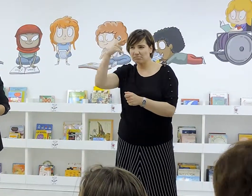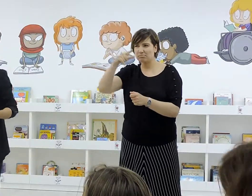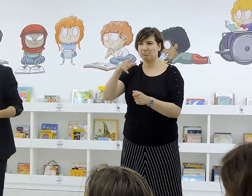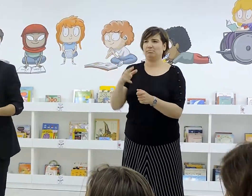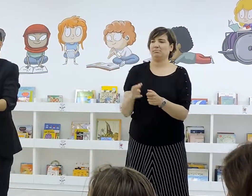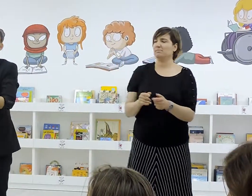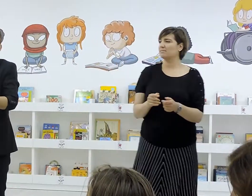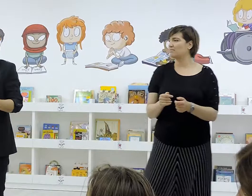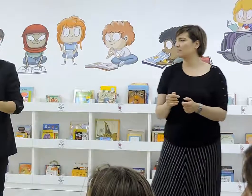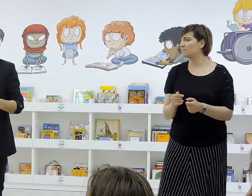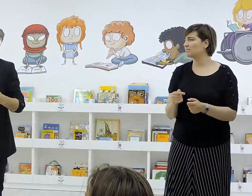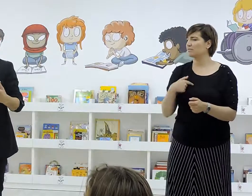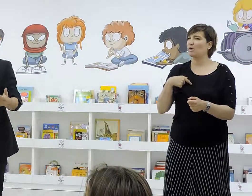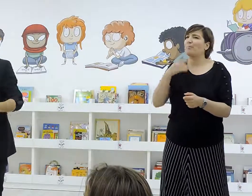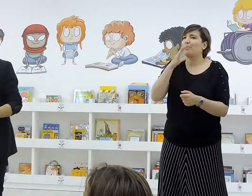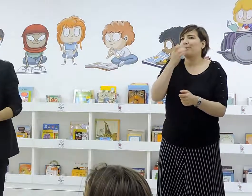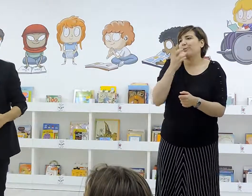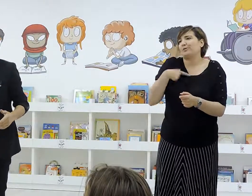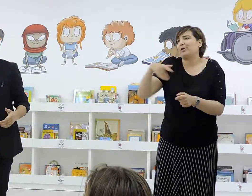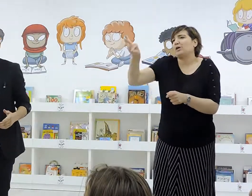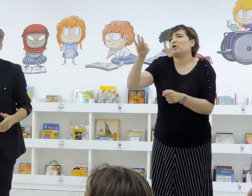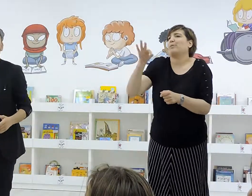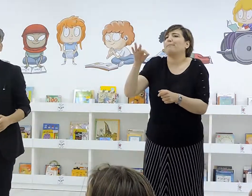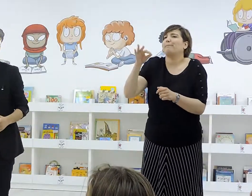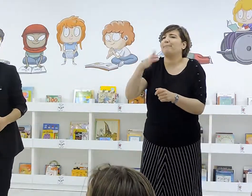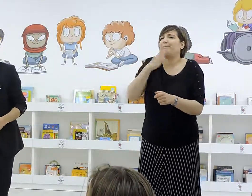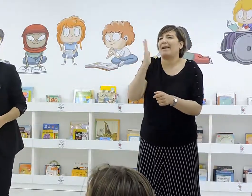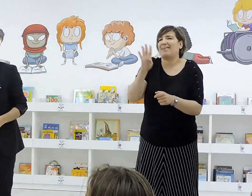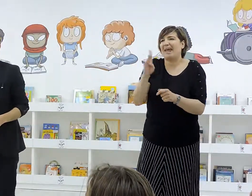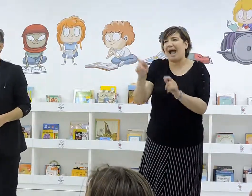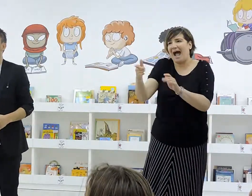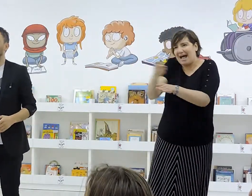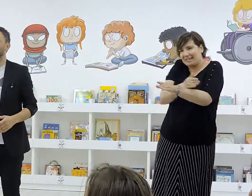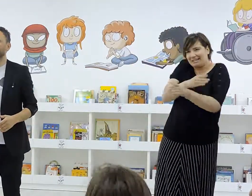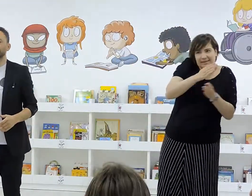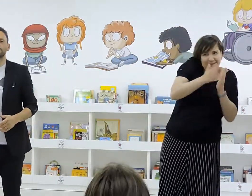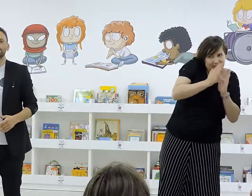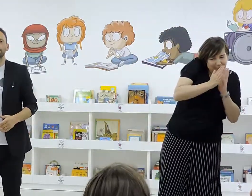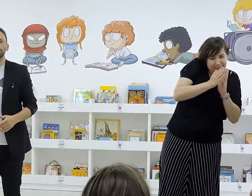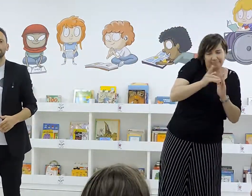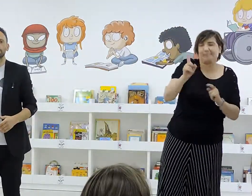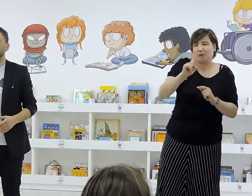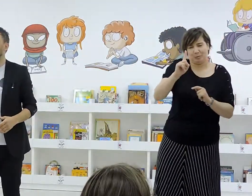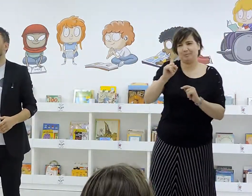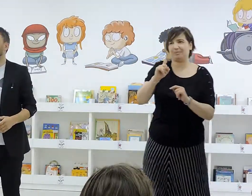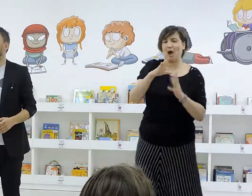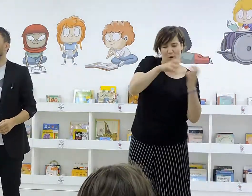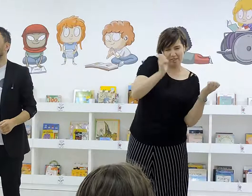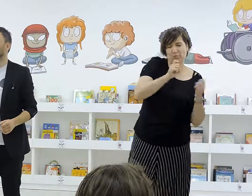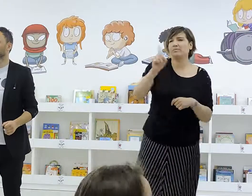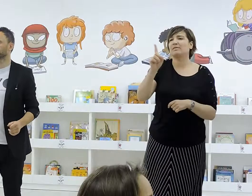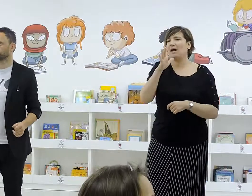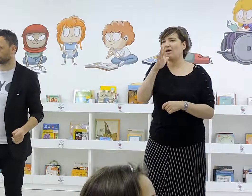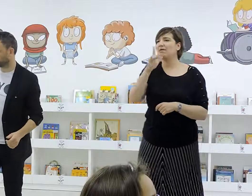si lo elijo yo podéis pensar que lo hemos llamado antes, ¿vale? ¿A quién?